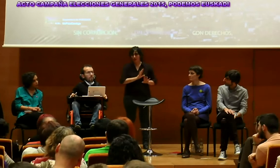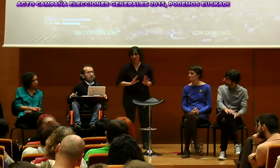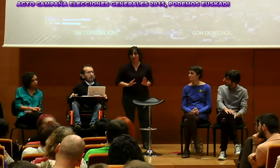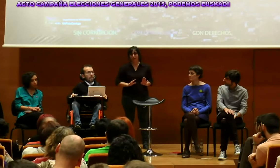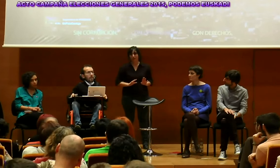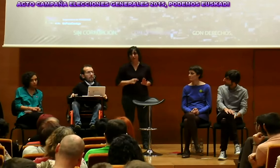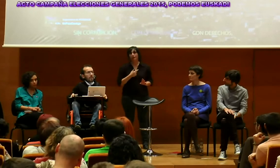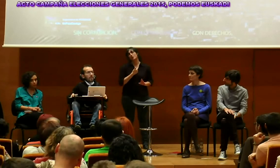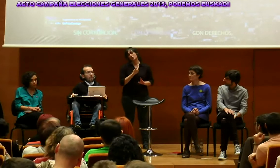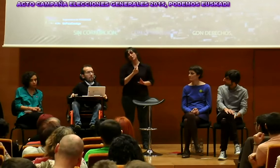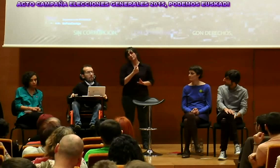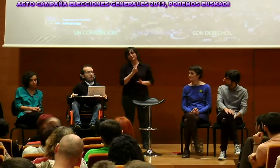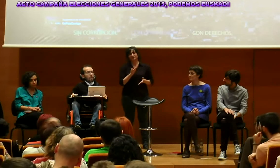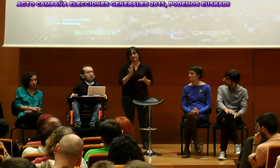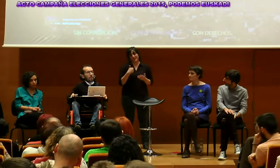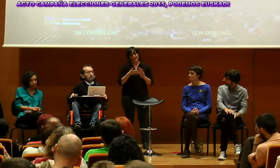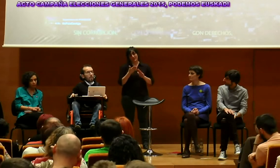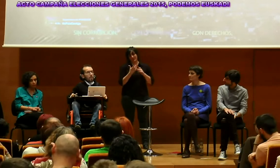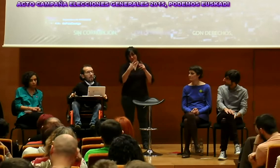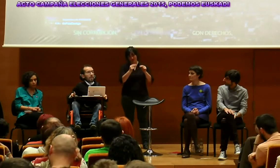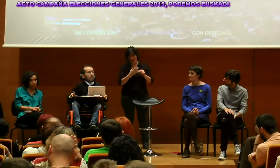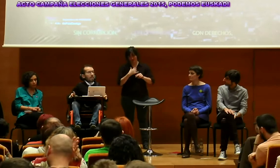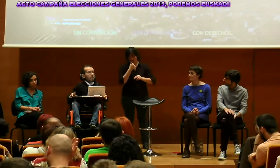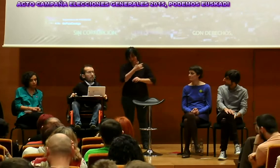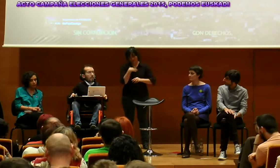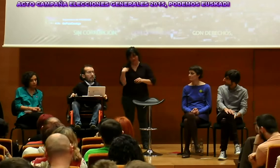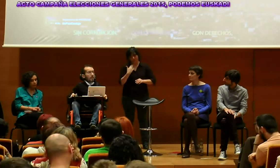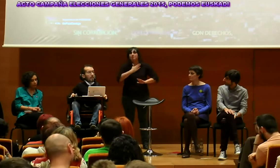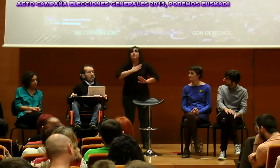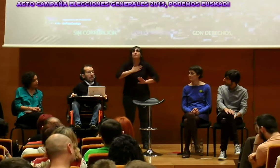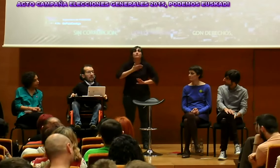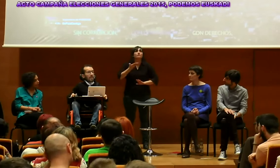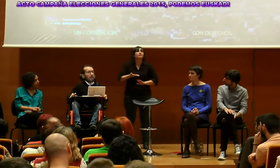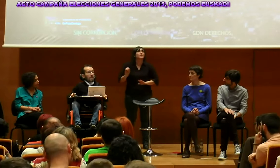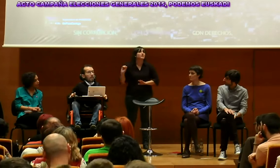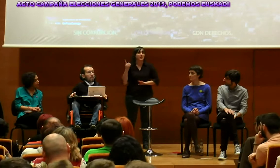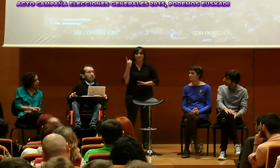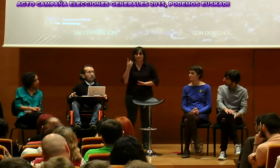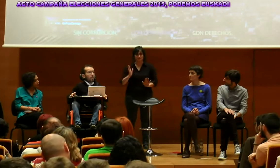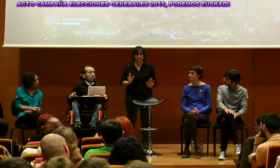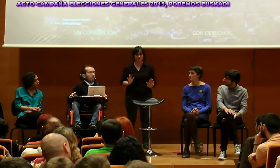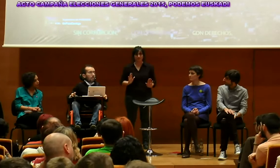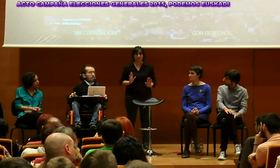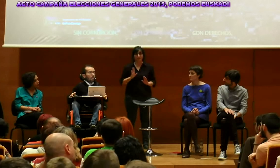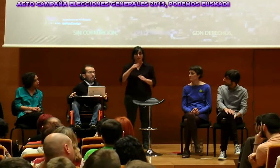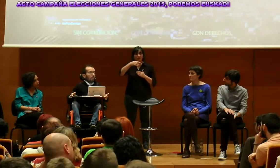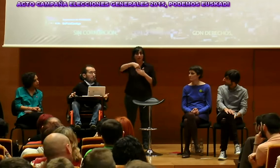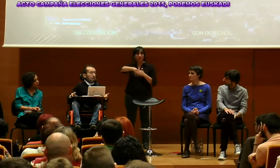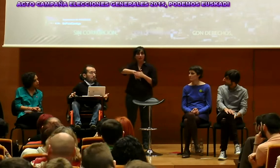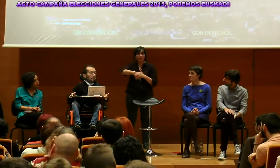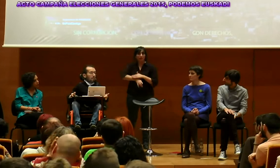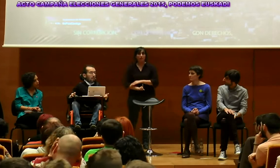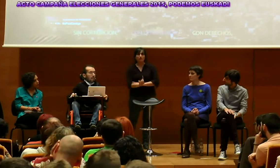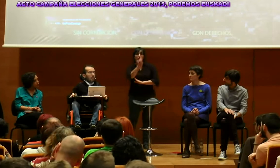Pero yo sé que quiero acabar diciendo lo que para mí es lo más importante, y es que esa curva no gira